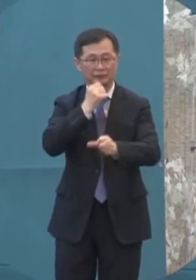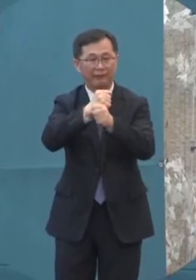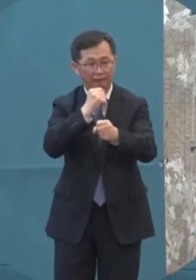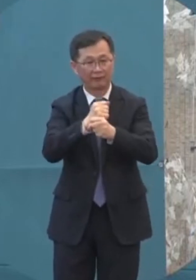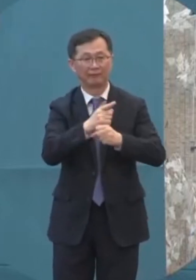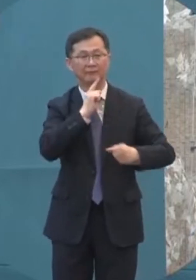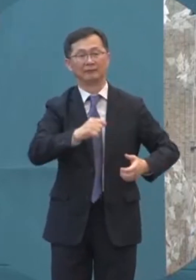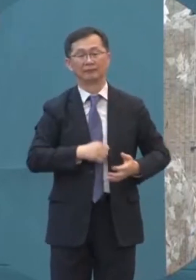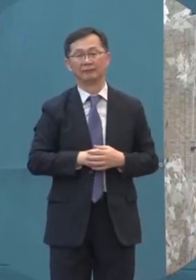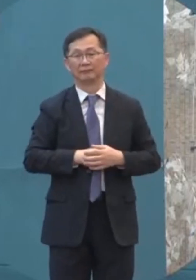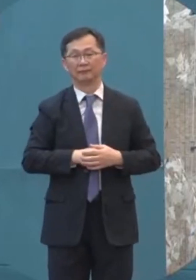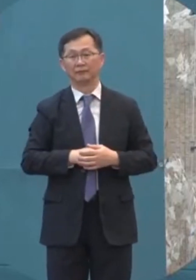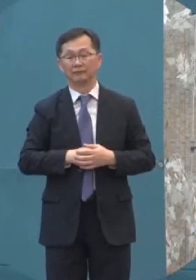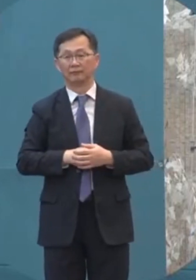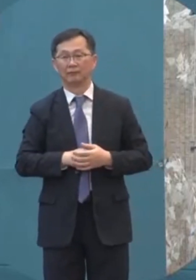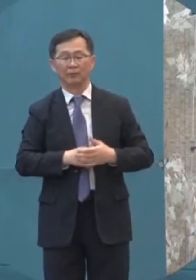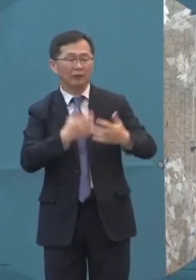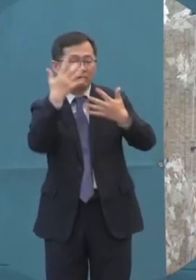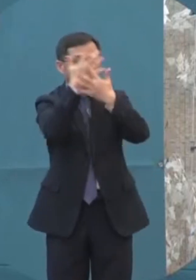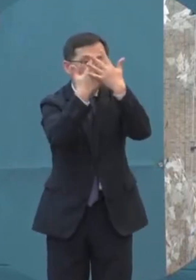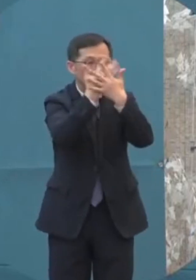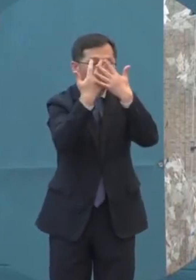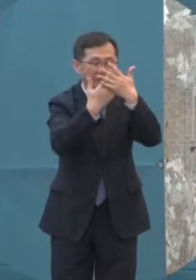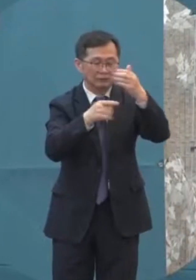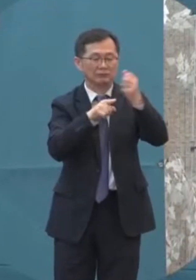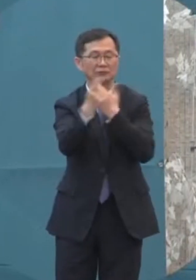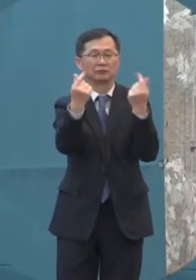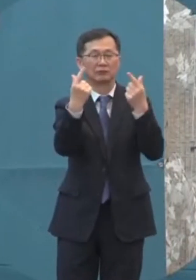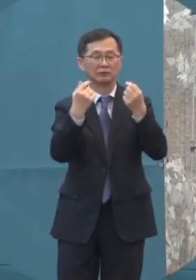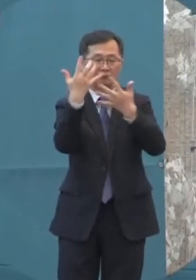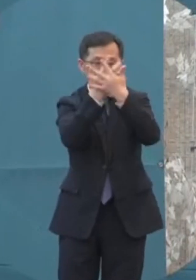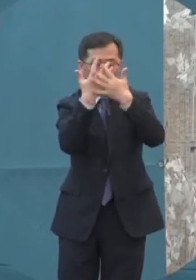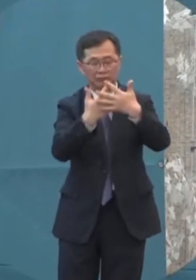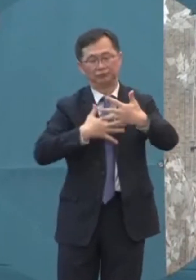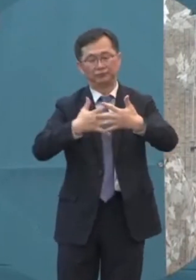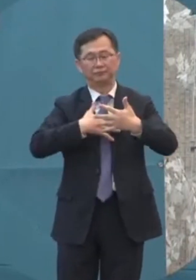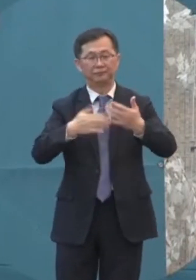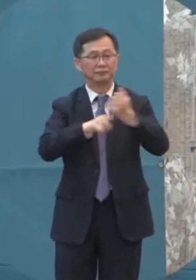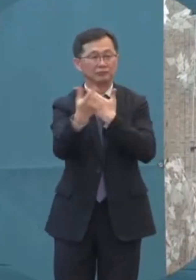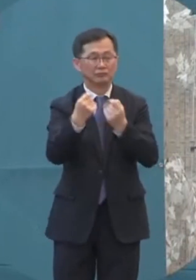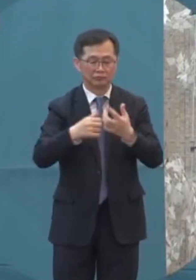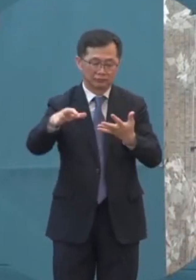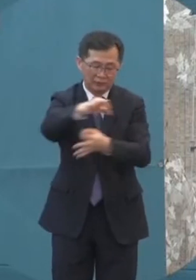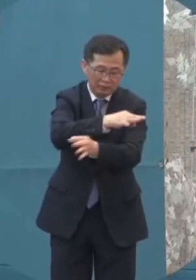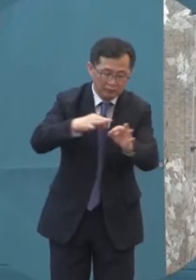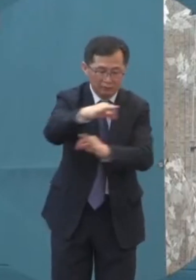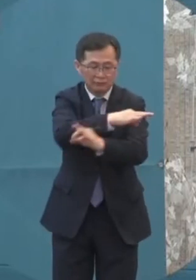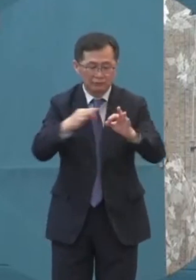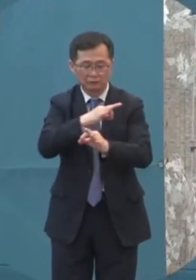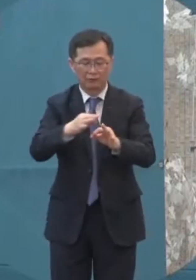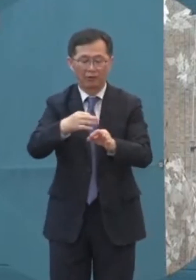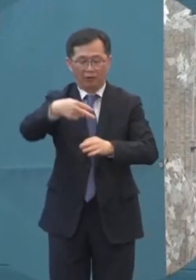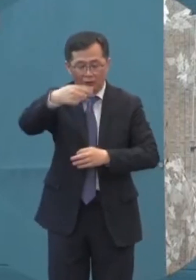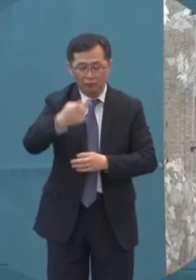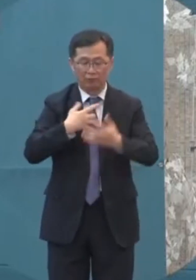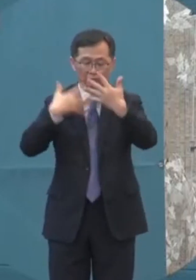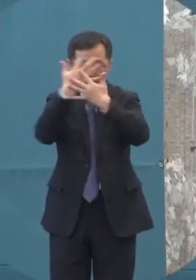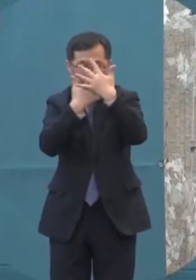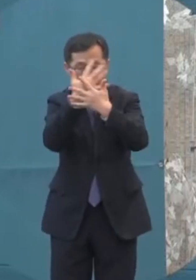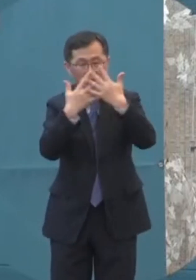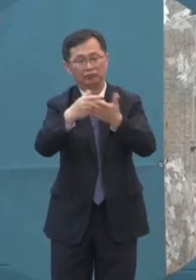말을 합니다. 불확실성이라는 건 그렇게 무서운 겁니다. 경제에서도 가장 두려운 것은